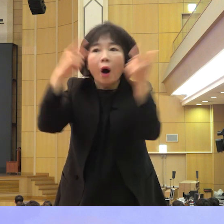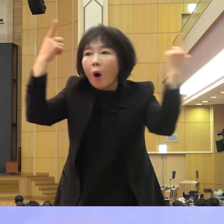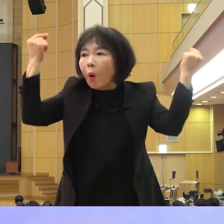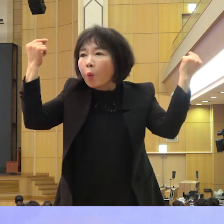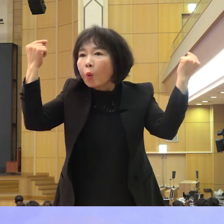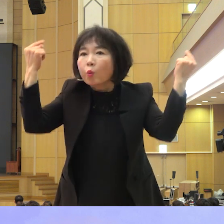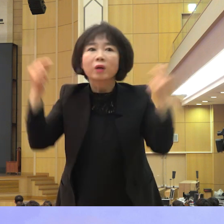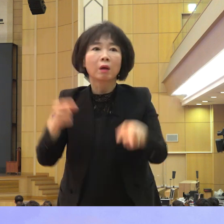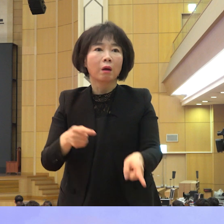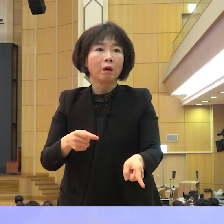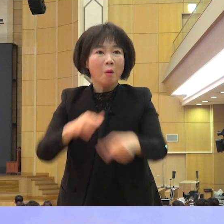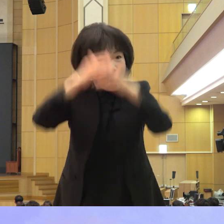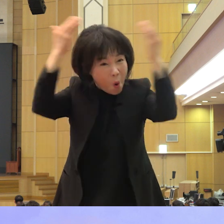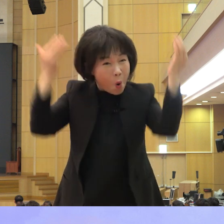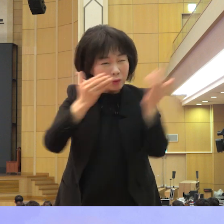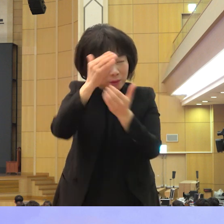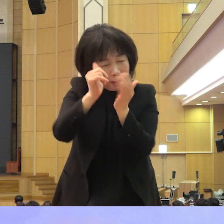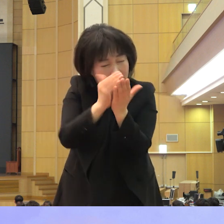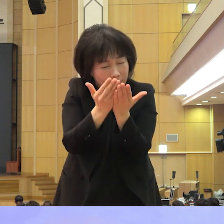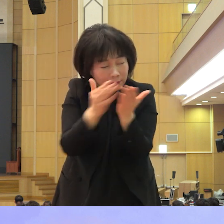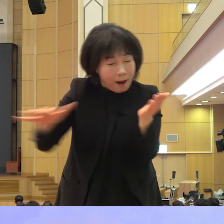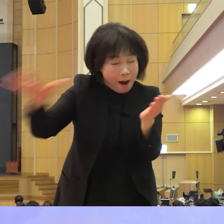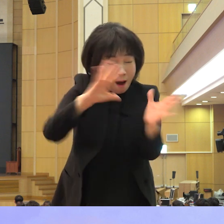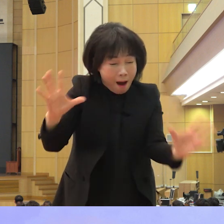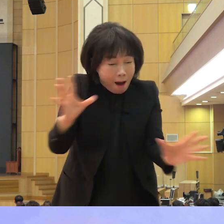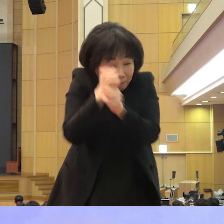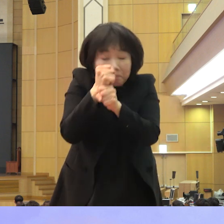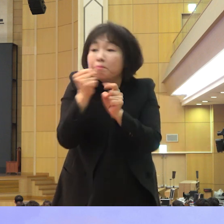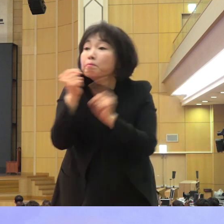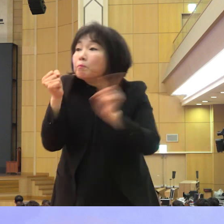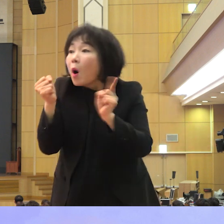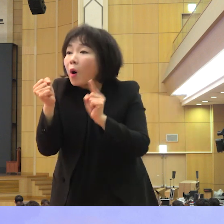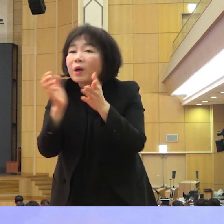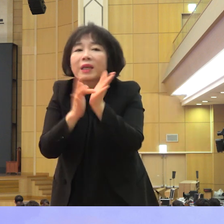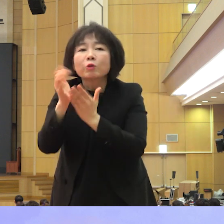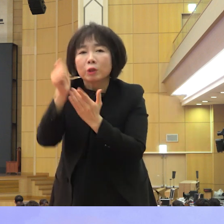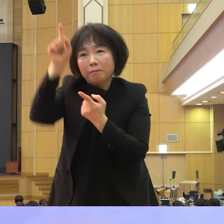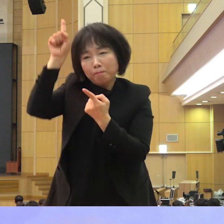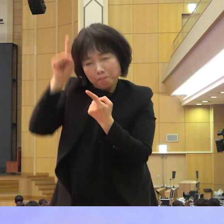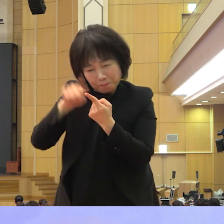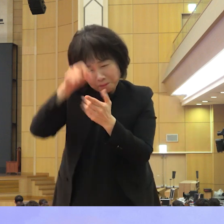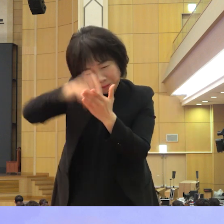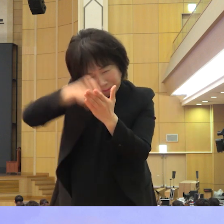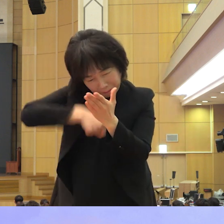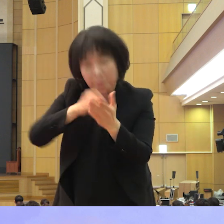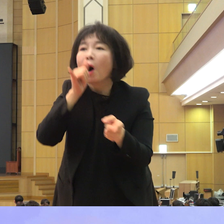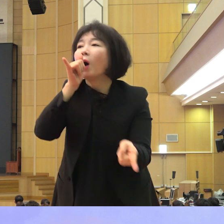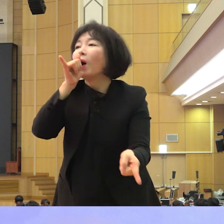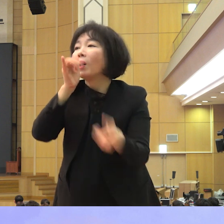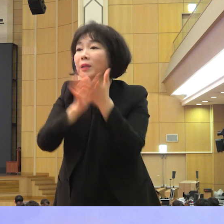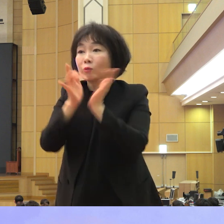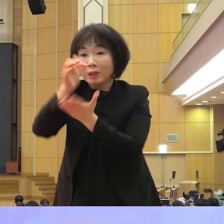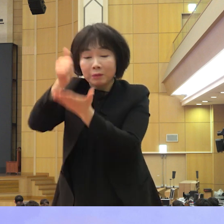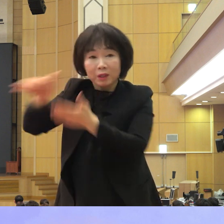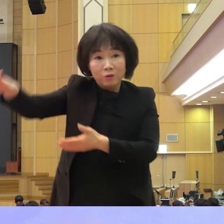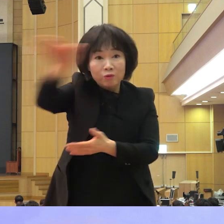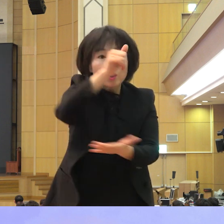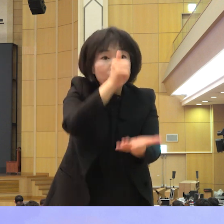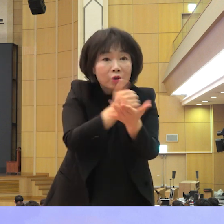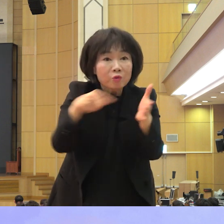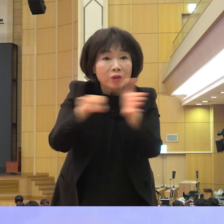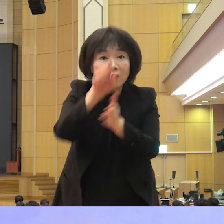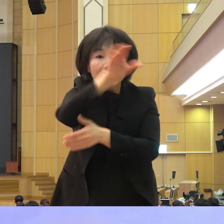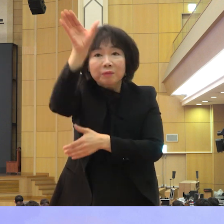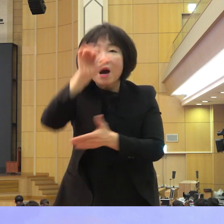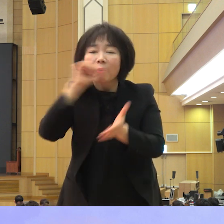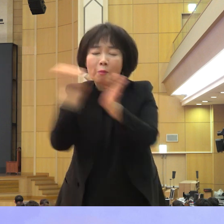요한계시록이나 모든 성경은 다 예수님에 대해서 기록하였고, 예수님이 우리를 위해서 십자가에서